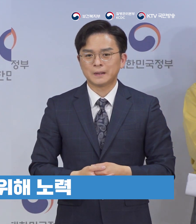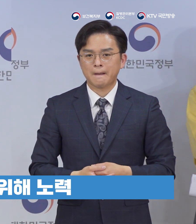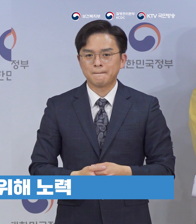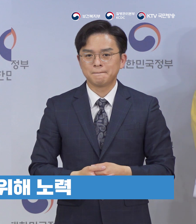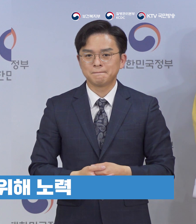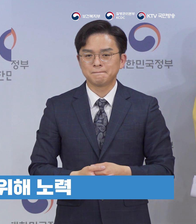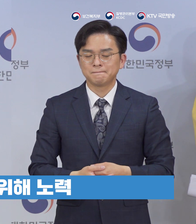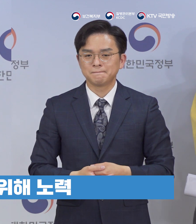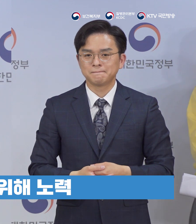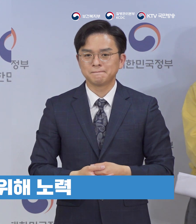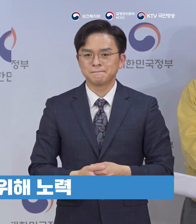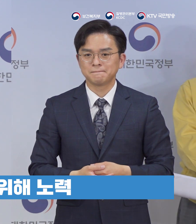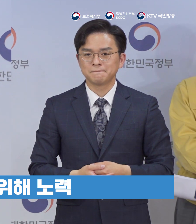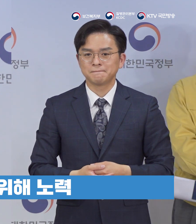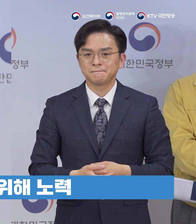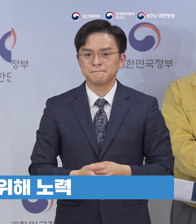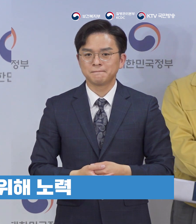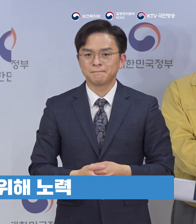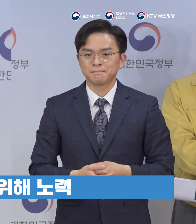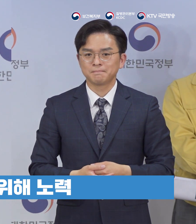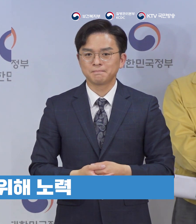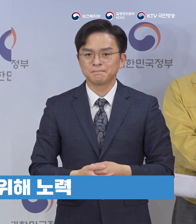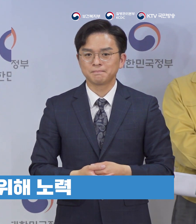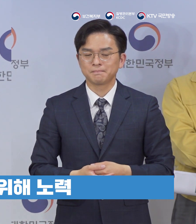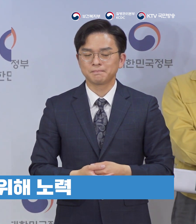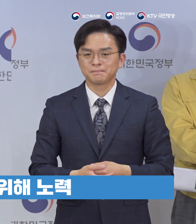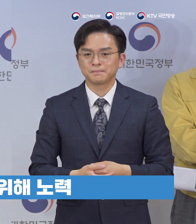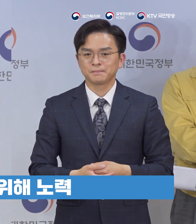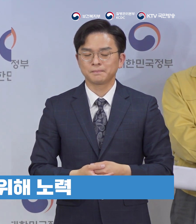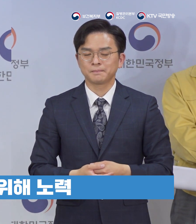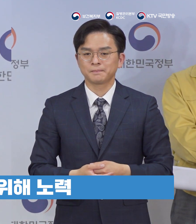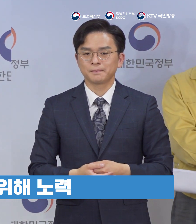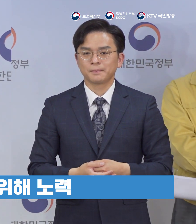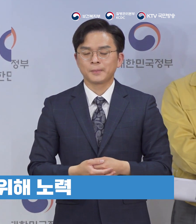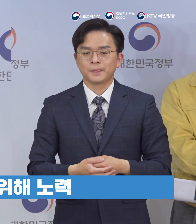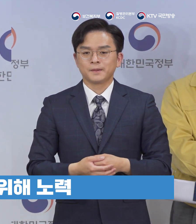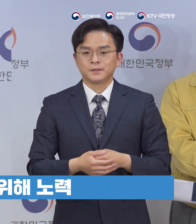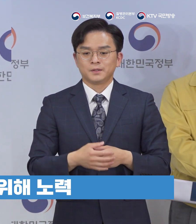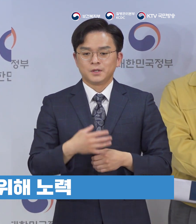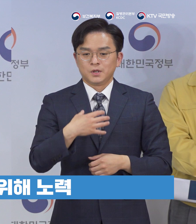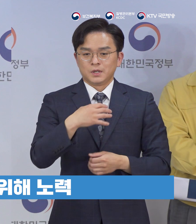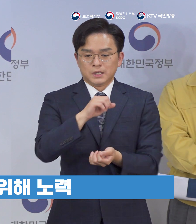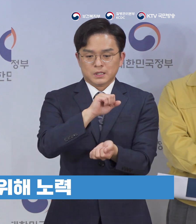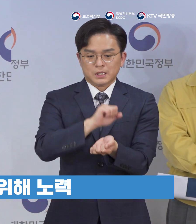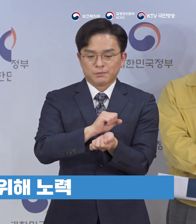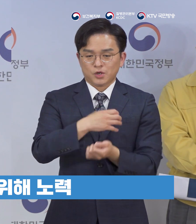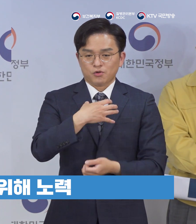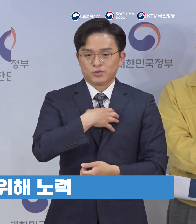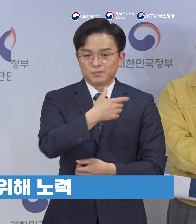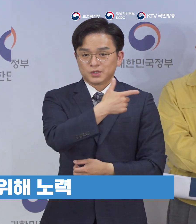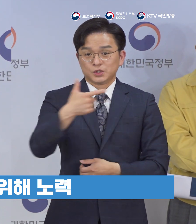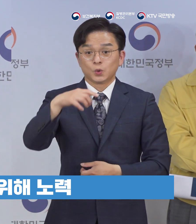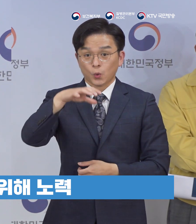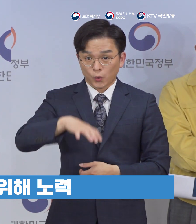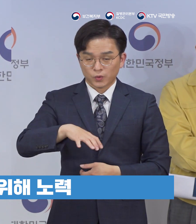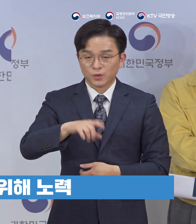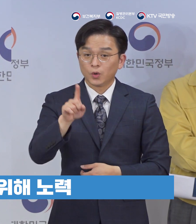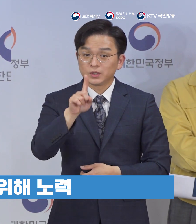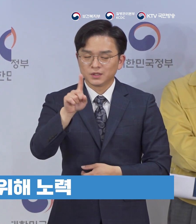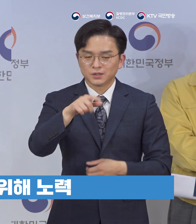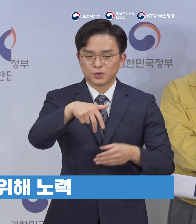생각을 합니다. 그것이 또한 이제 보안 사항의 가장 중요한 부분이라고 생각을 하고 있습니다. 지금